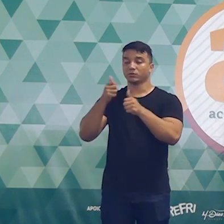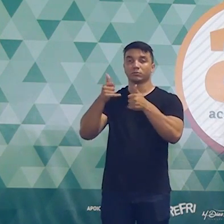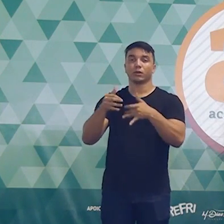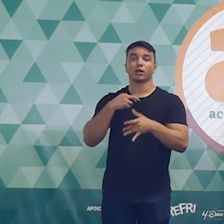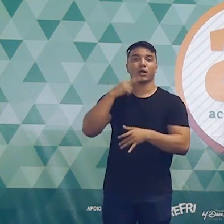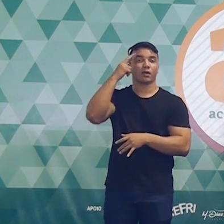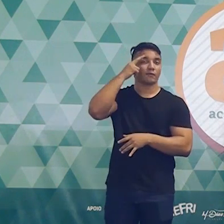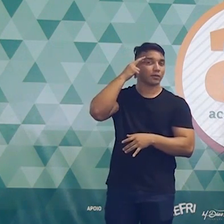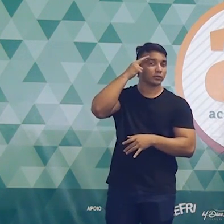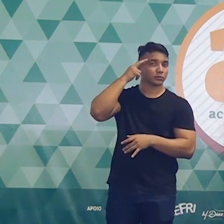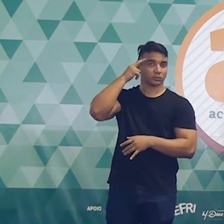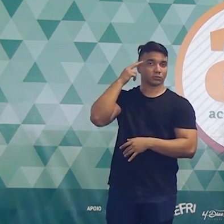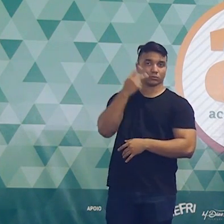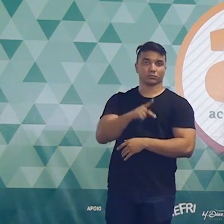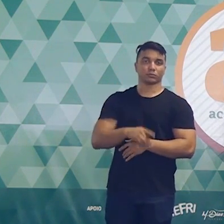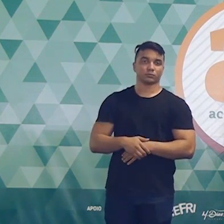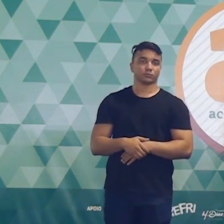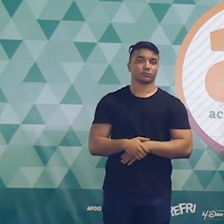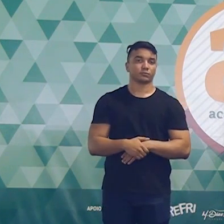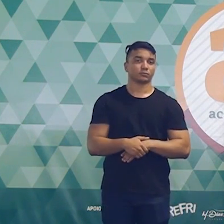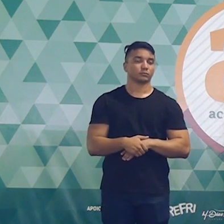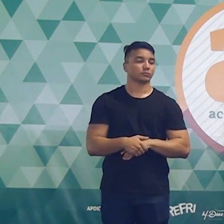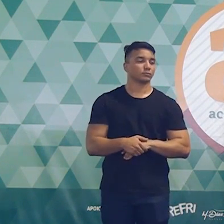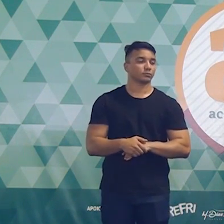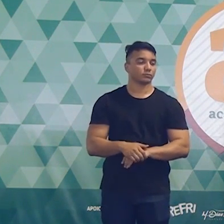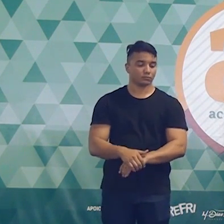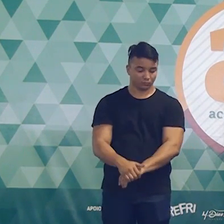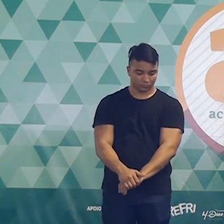esperar a reflexão sobre os temas.